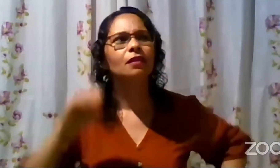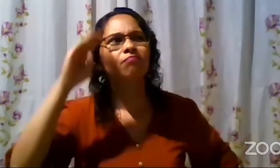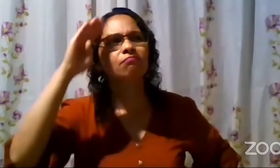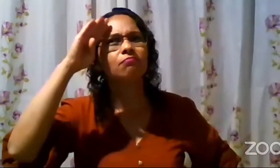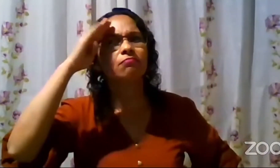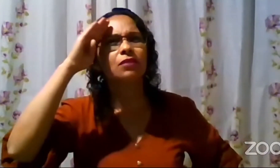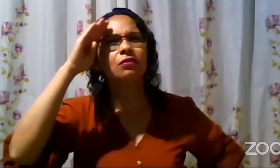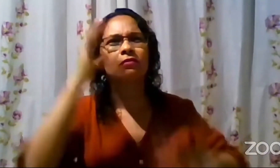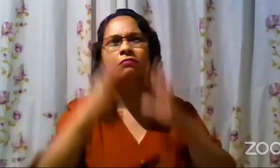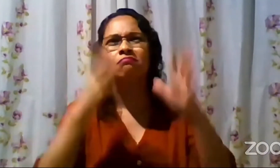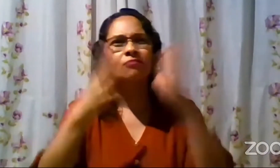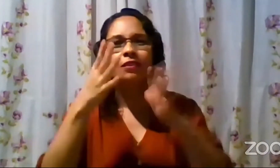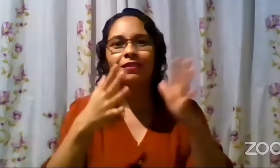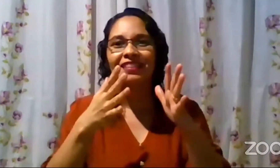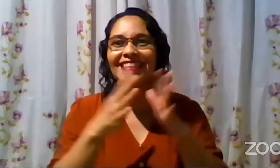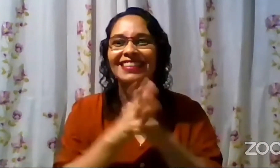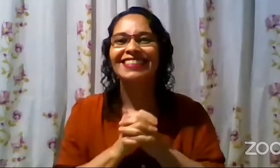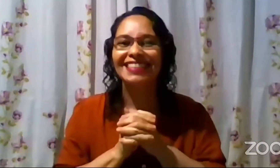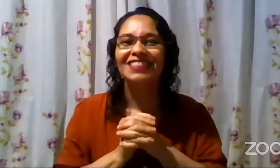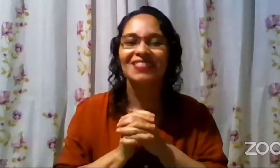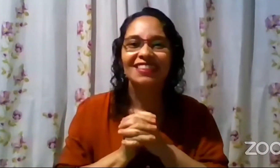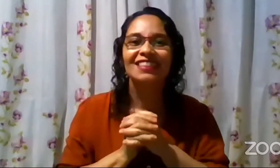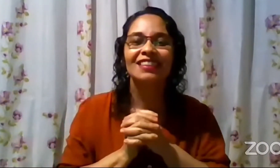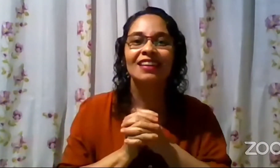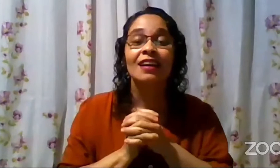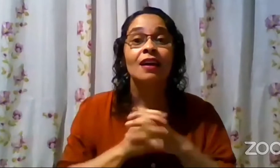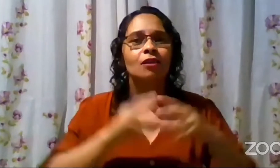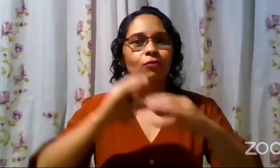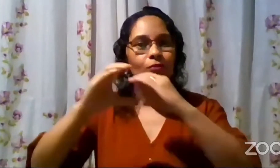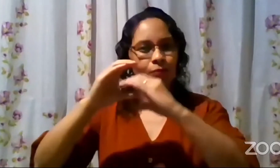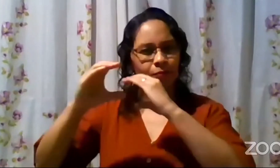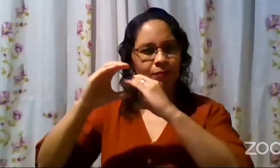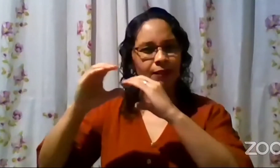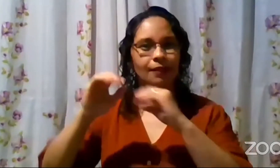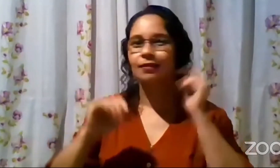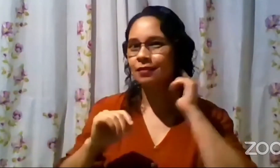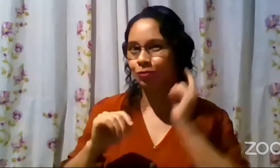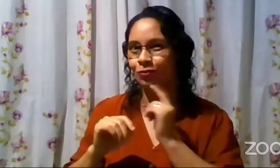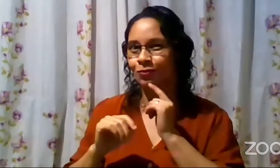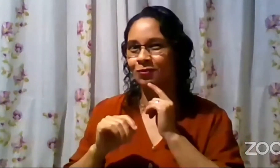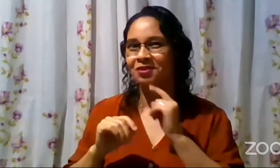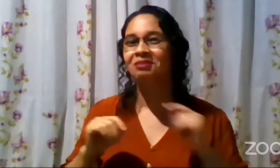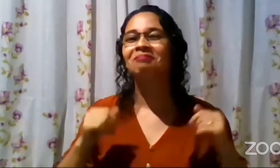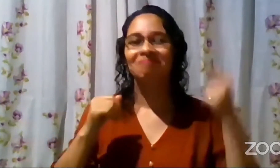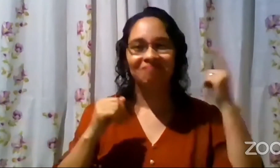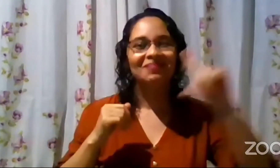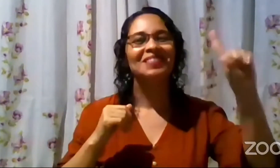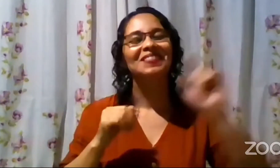percebi, poxa, eu estou conseguindo entender Libras. Eu estou conseguindo me comunicar com o